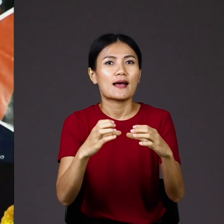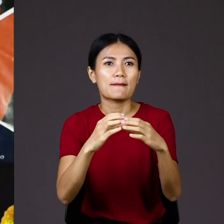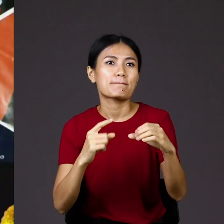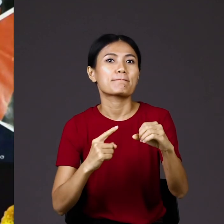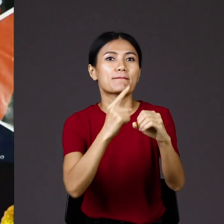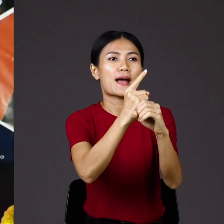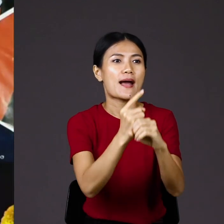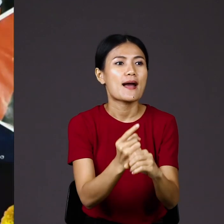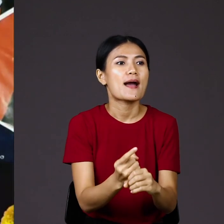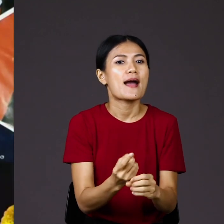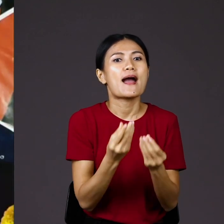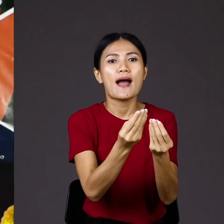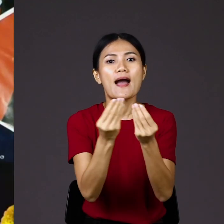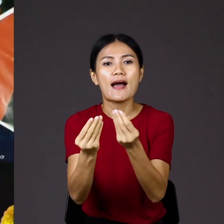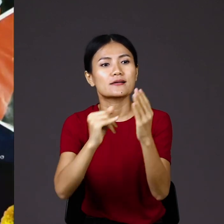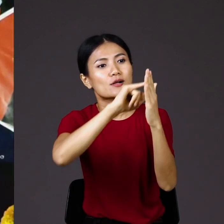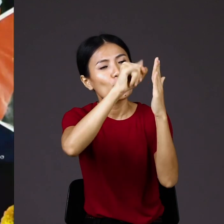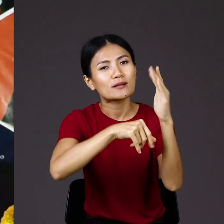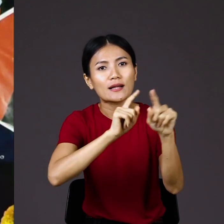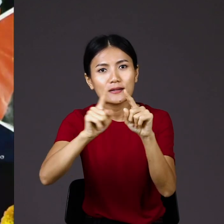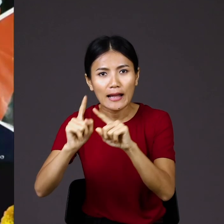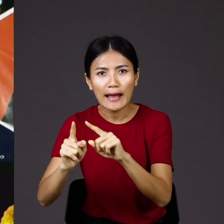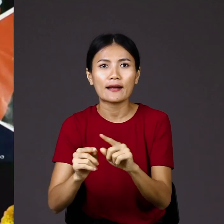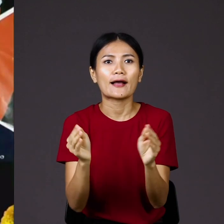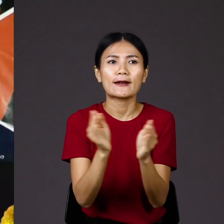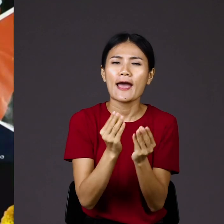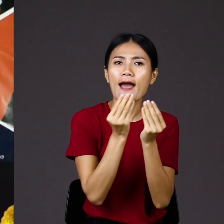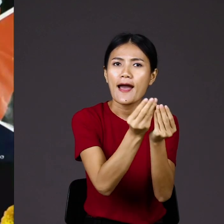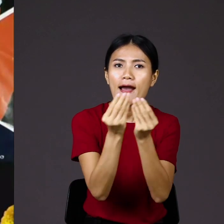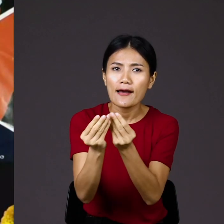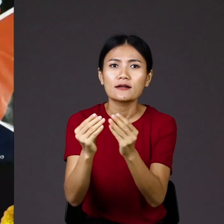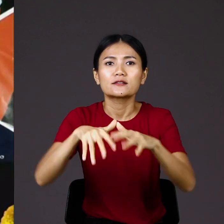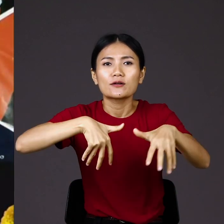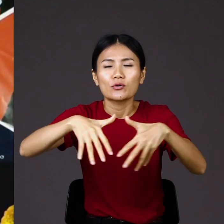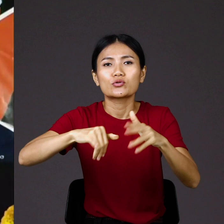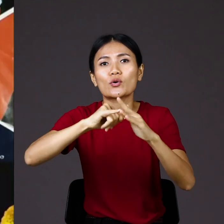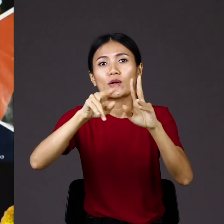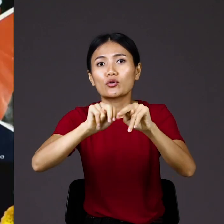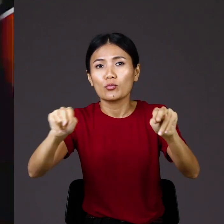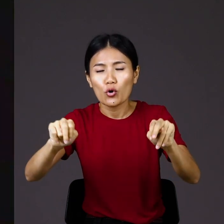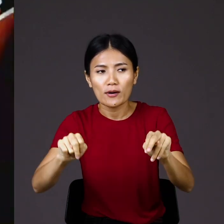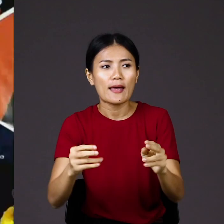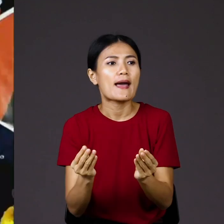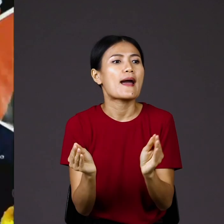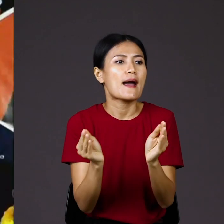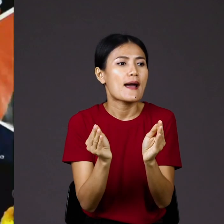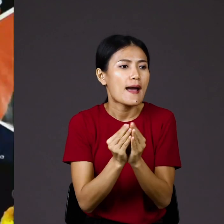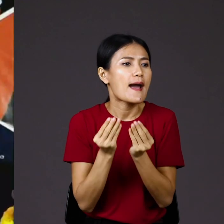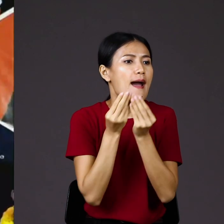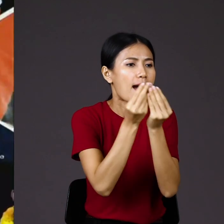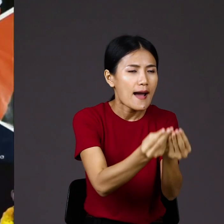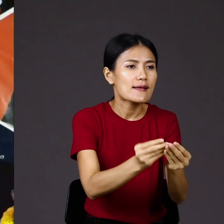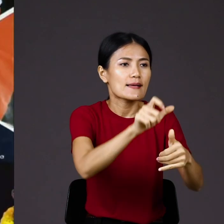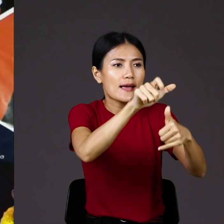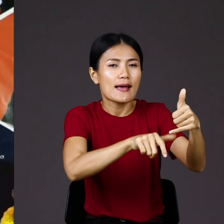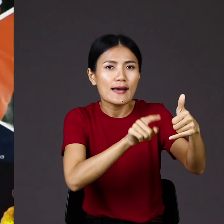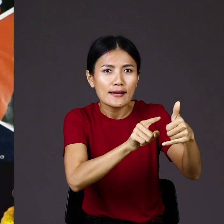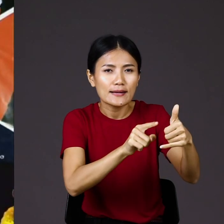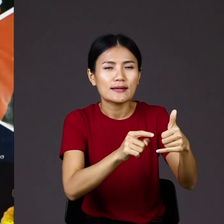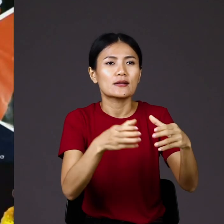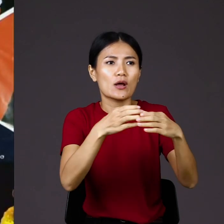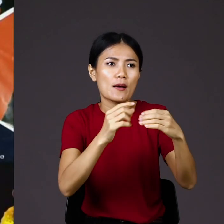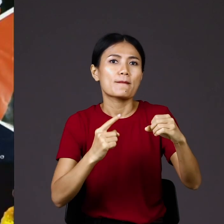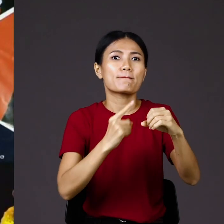ทลายหากที่นนทบุรีเลือกไพบูลย์กิจวรวุฒิเป็นนายกอบจด้วยคะแนนถล่มทลายเลือกสจนนท